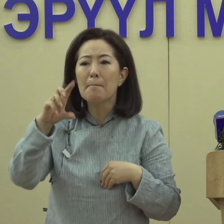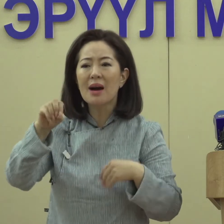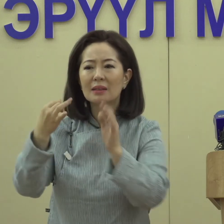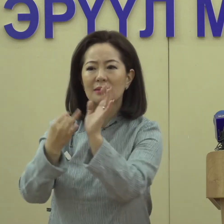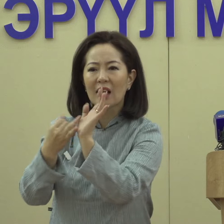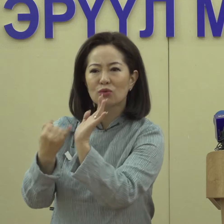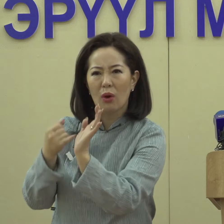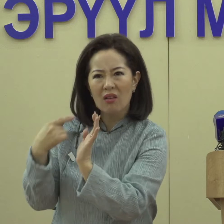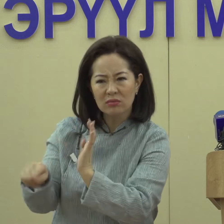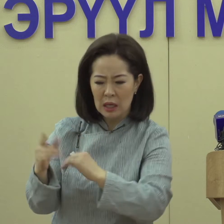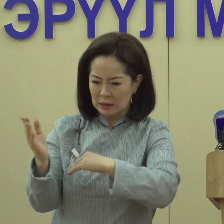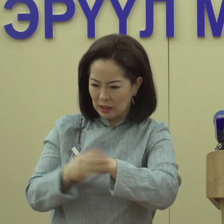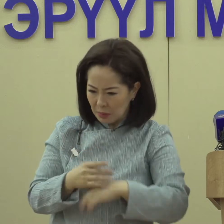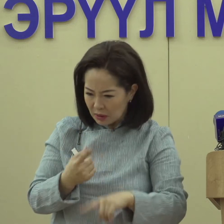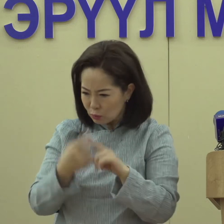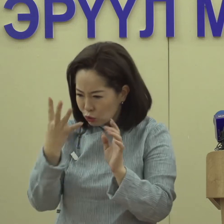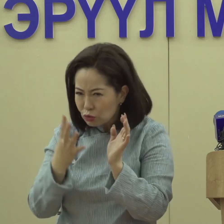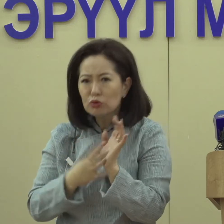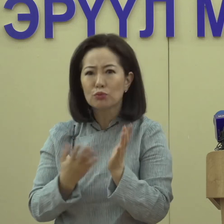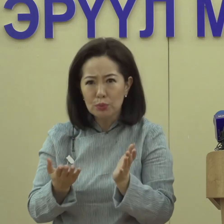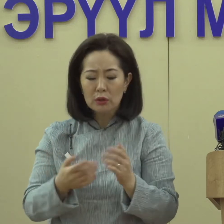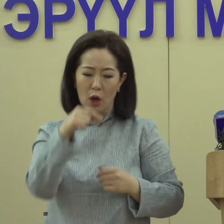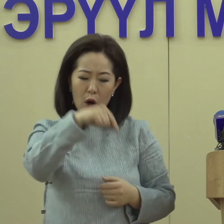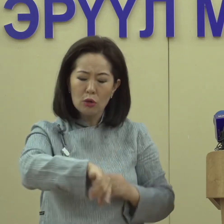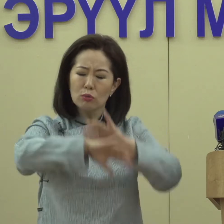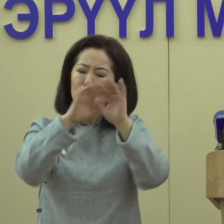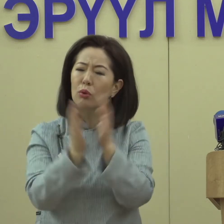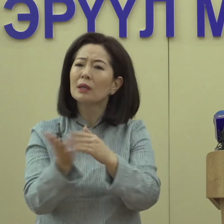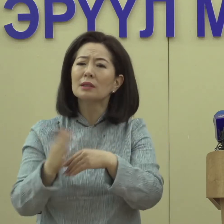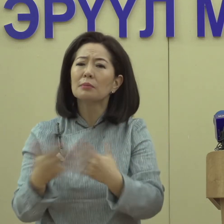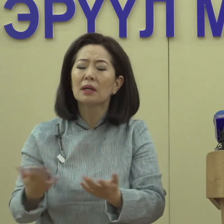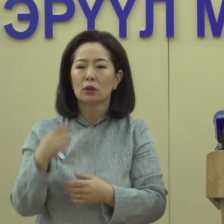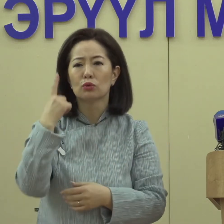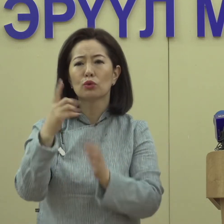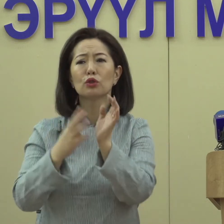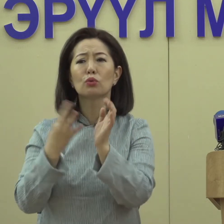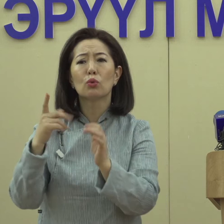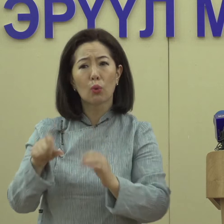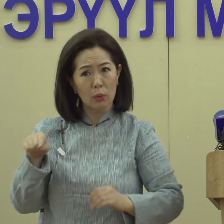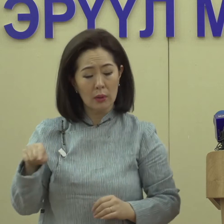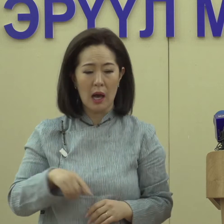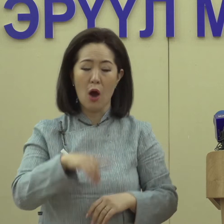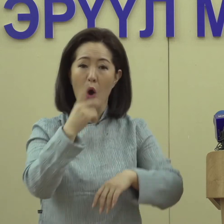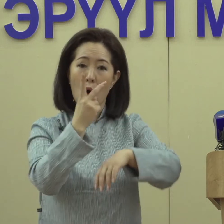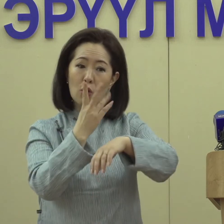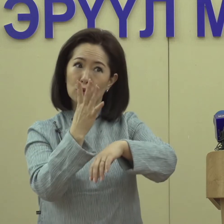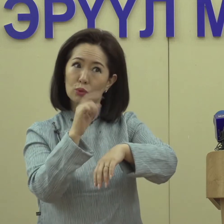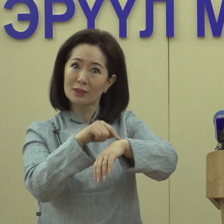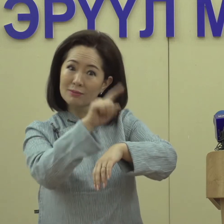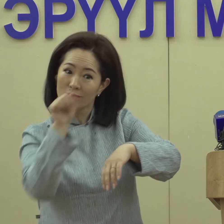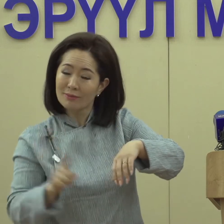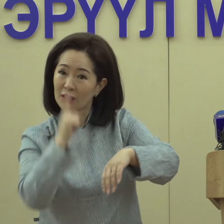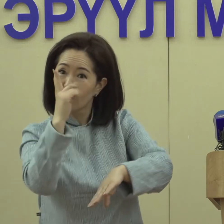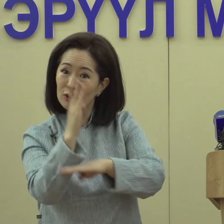оролтын тоо 49-оор нэмэгдэж нийтдээ 194 болоод байна. 24 цагийн хугацаанд Италид халдвар